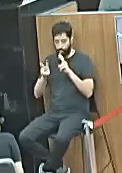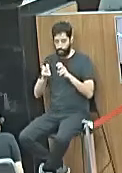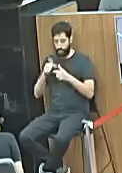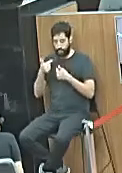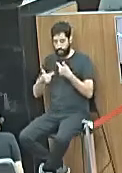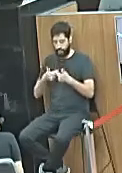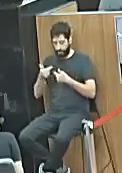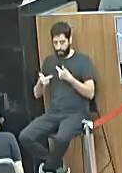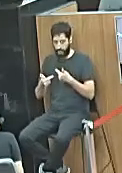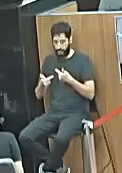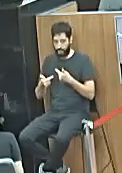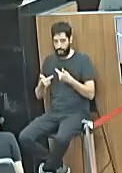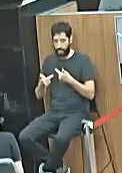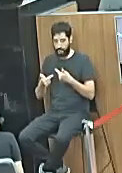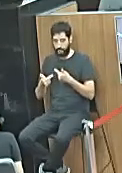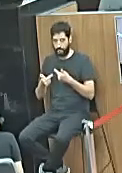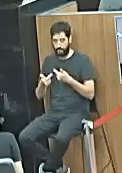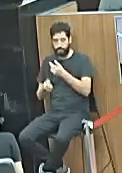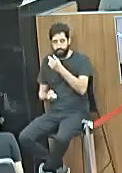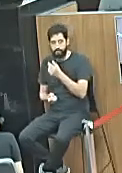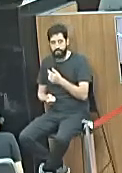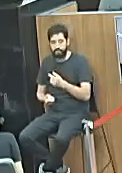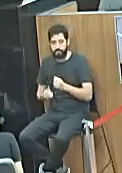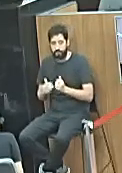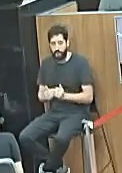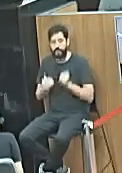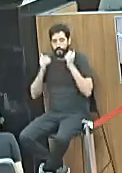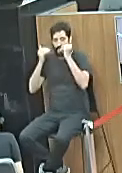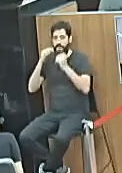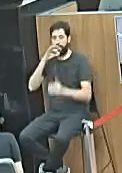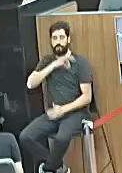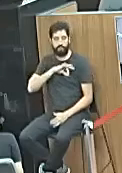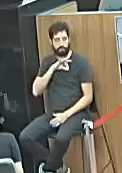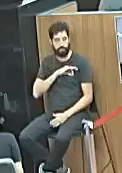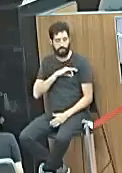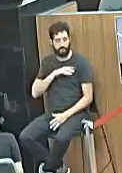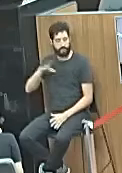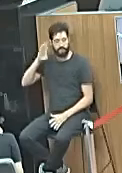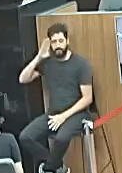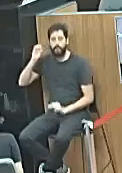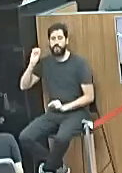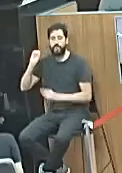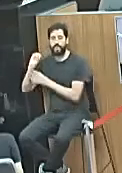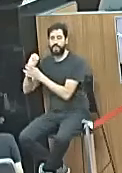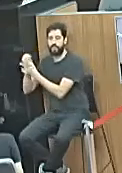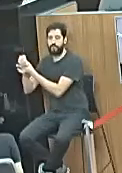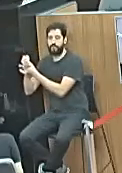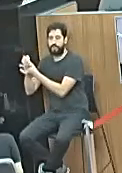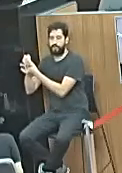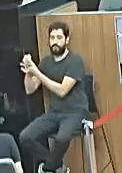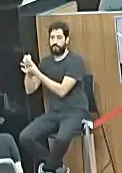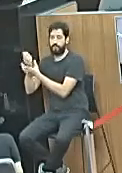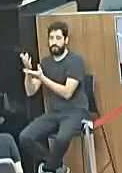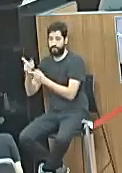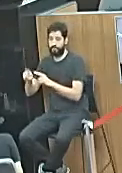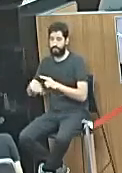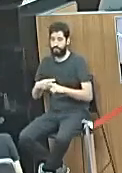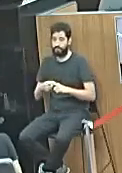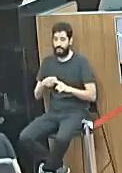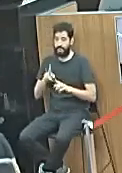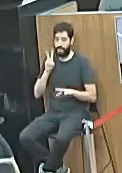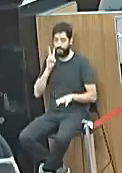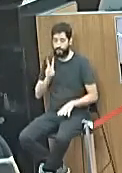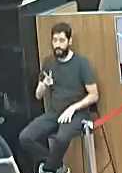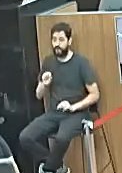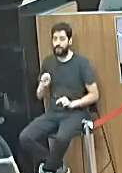trabalho ea geração de renda é a pior em uma das prioridades é a segurança e mais a gente vê